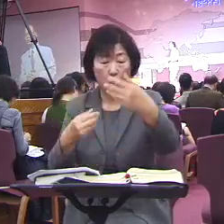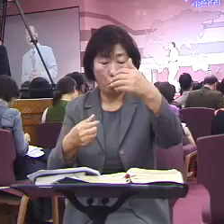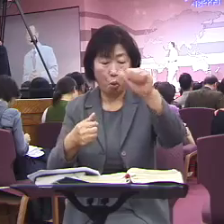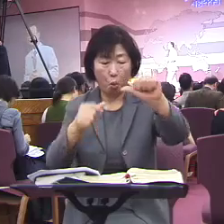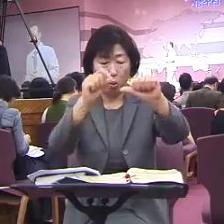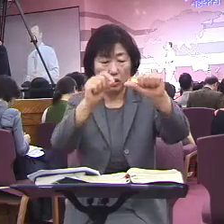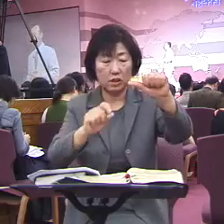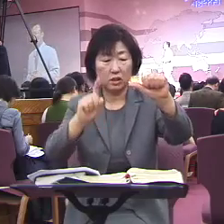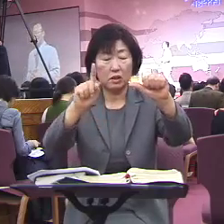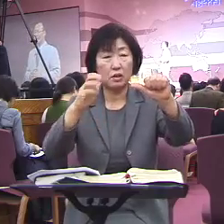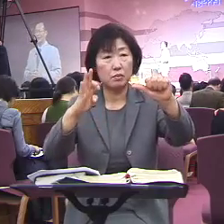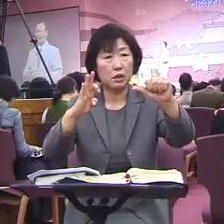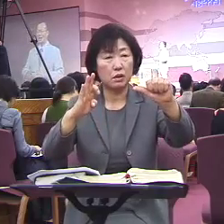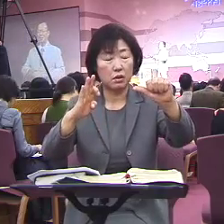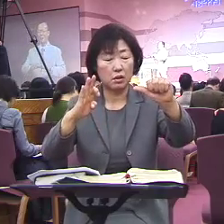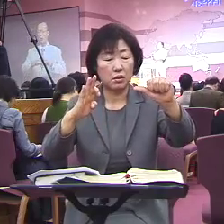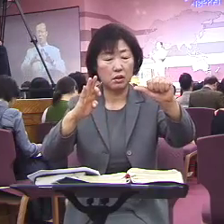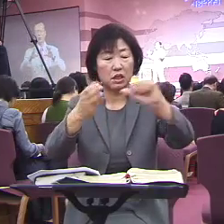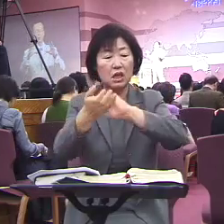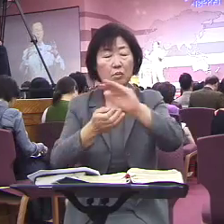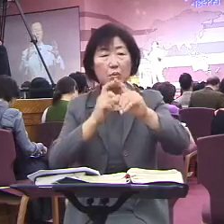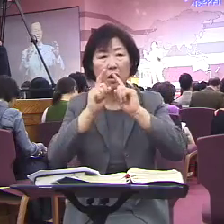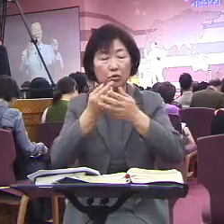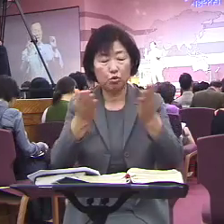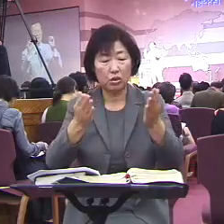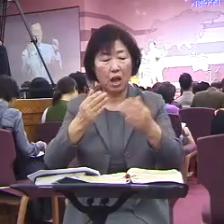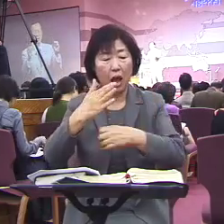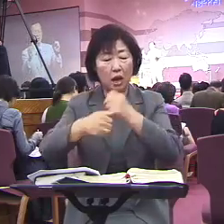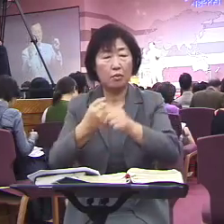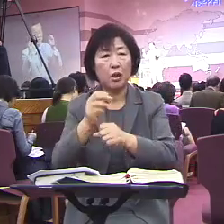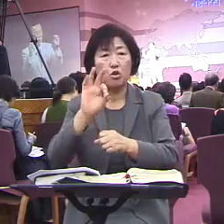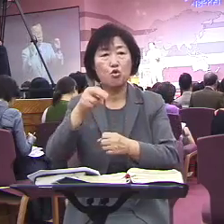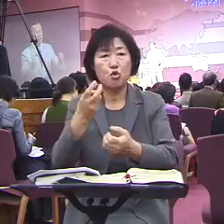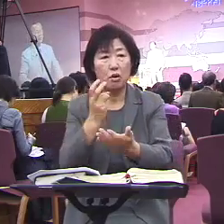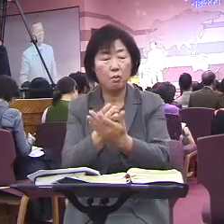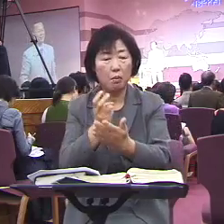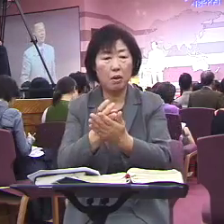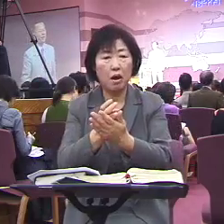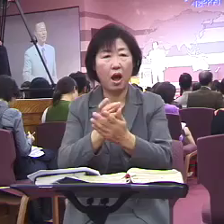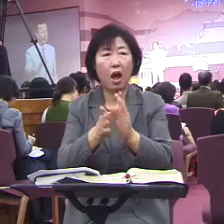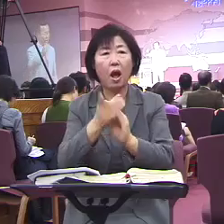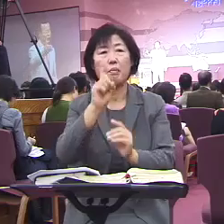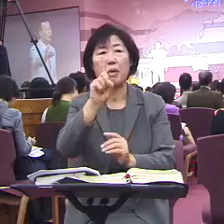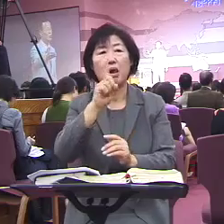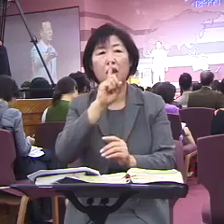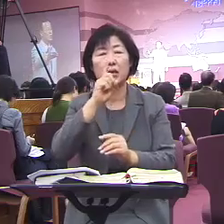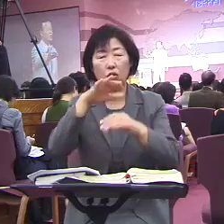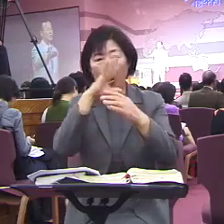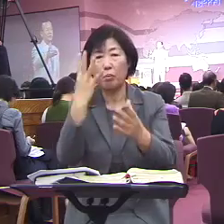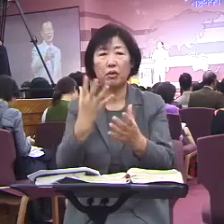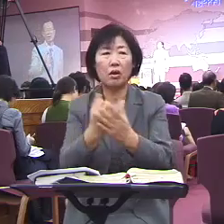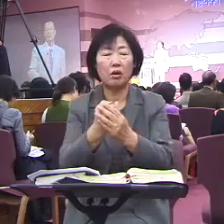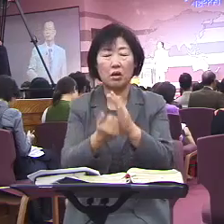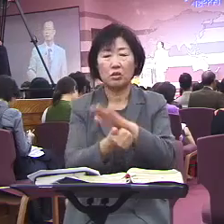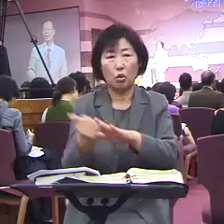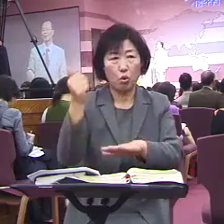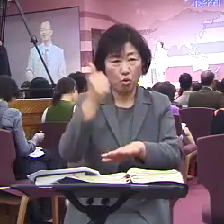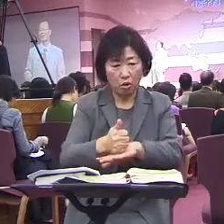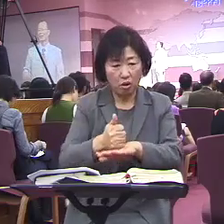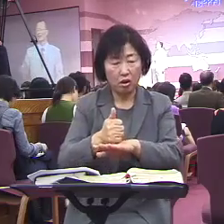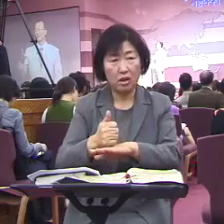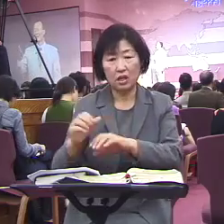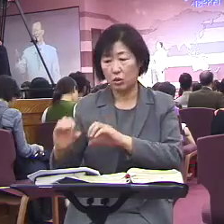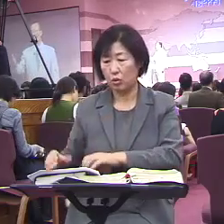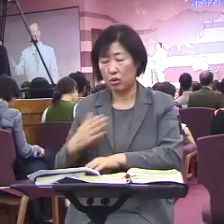이미 그런 말씀을 하셨죠. 하나님의 모든 율법은 이 한마디로 다 성취되는 것이다. 내 이웃을 내 몸과